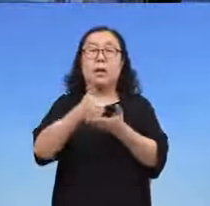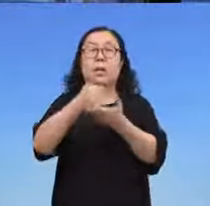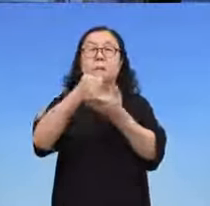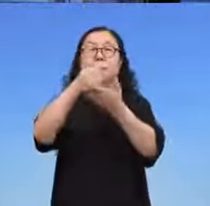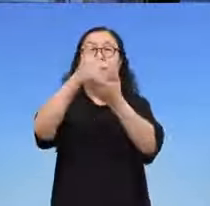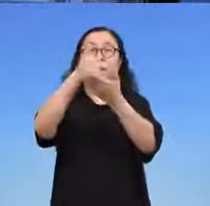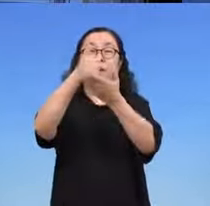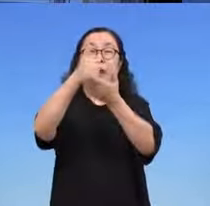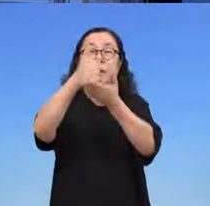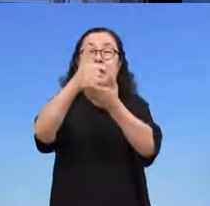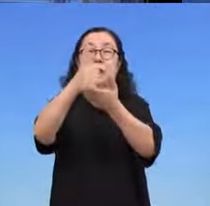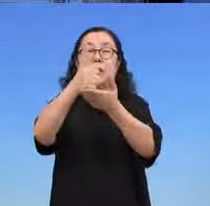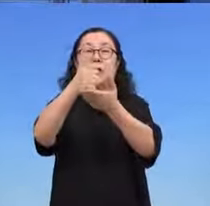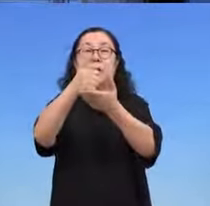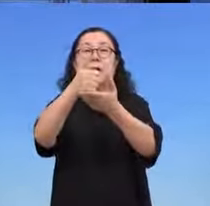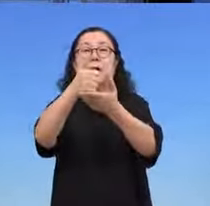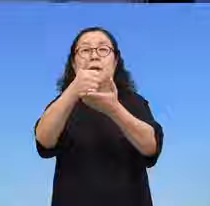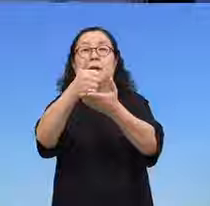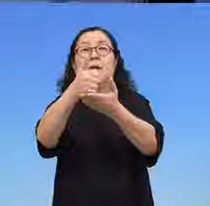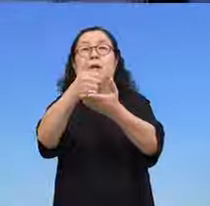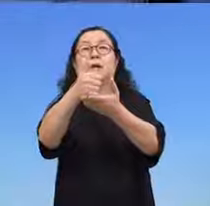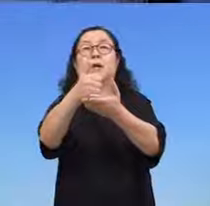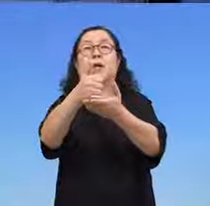주님만을 섬기리.